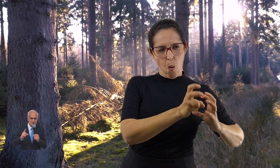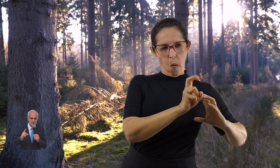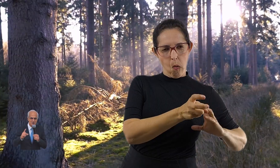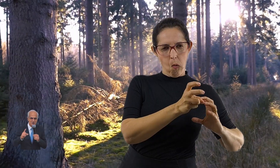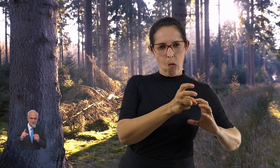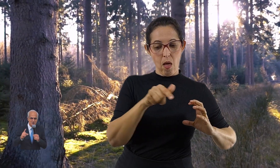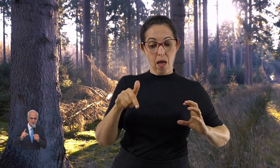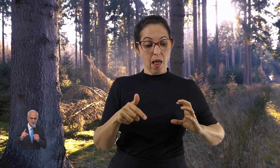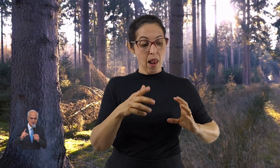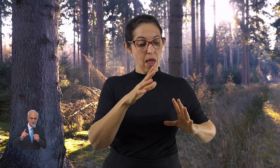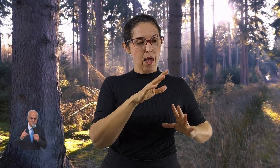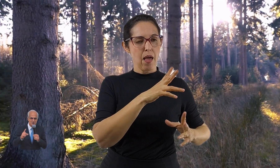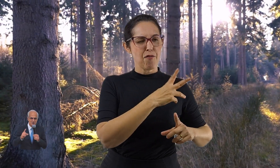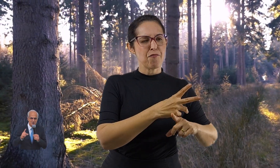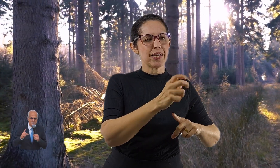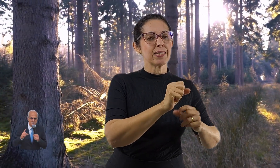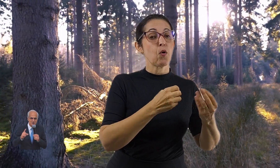Quando Cícera,